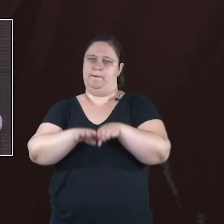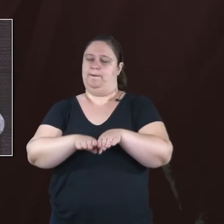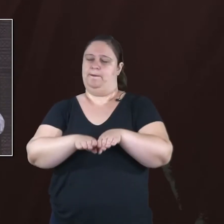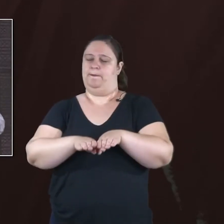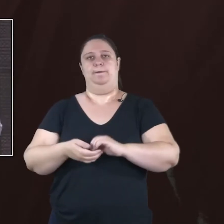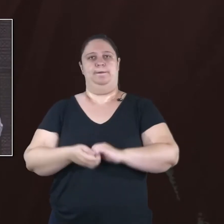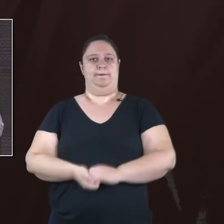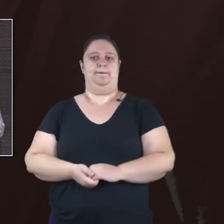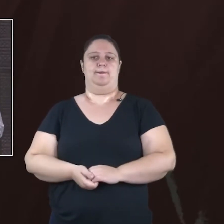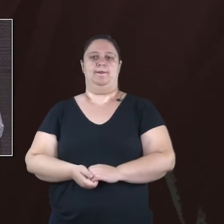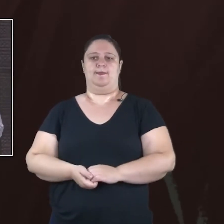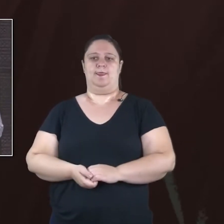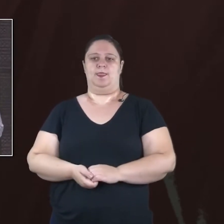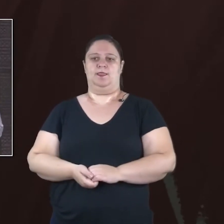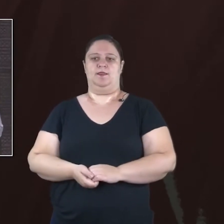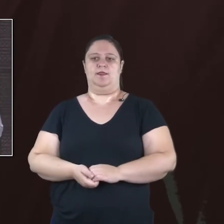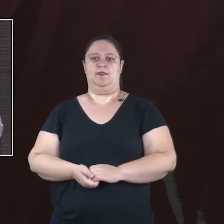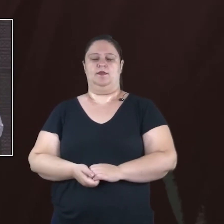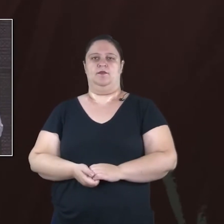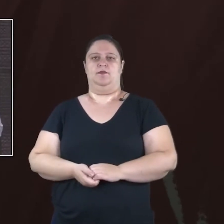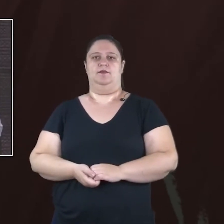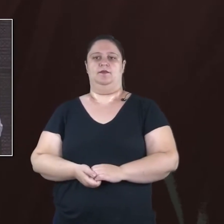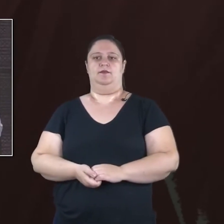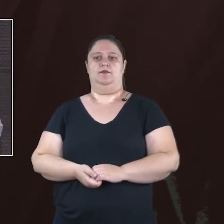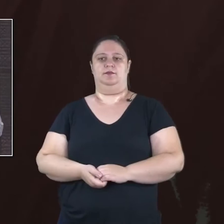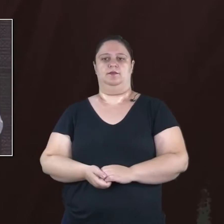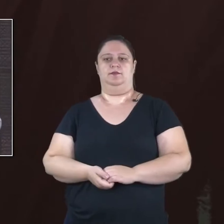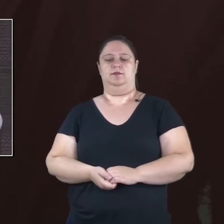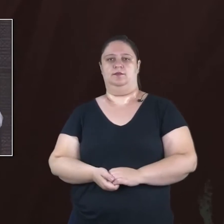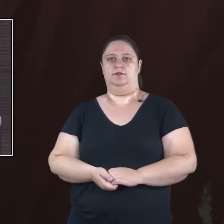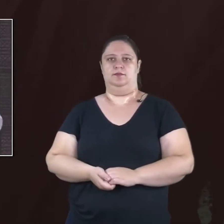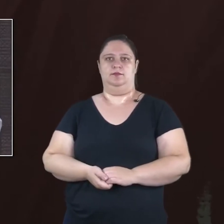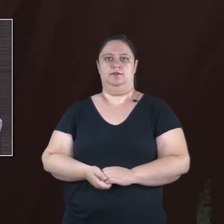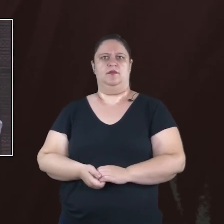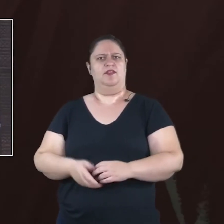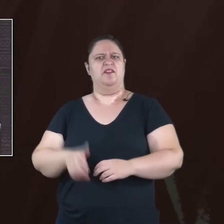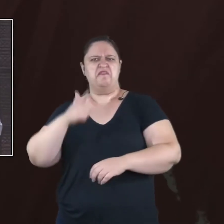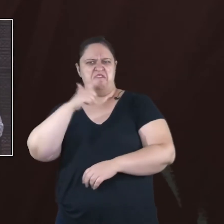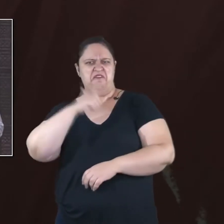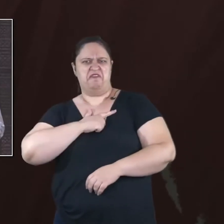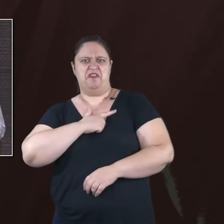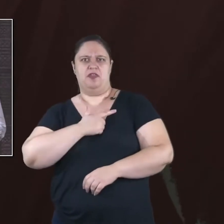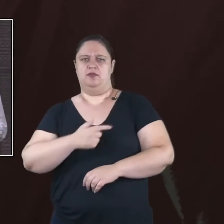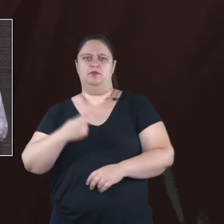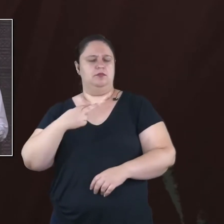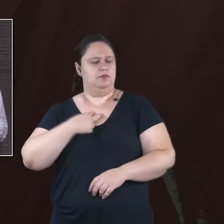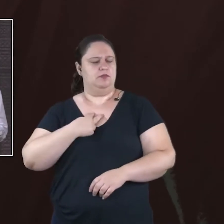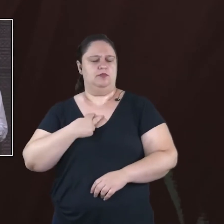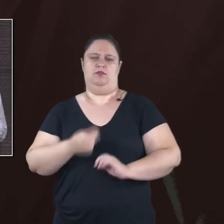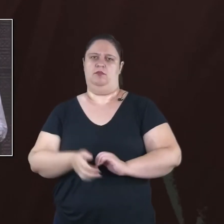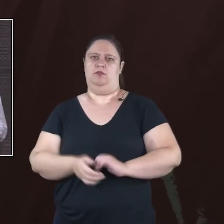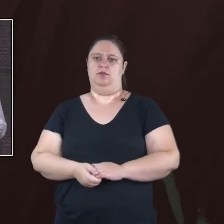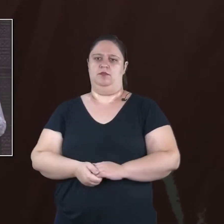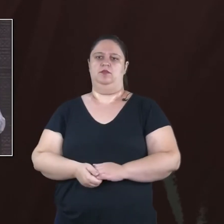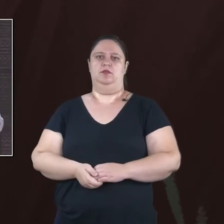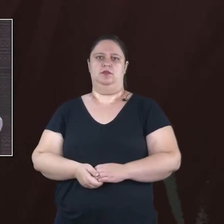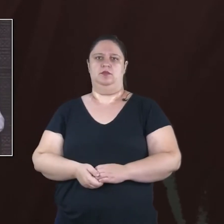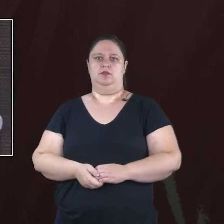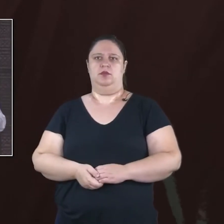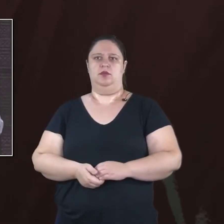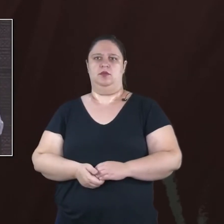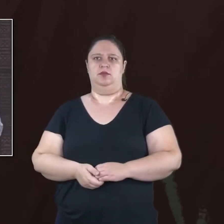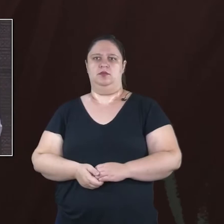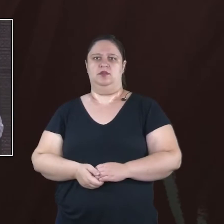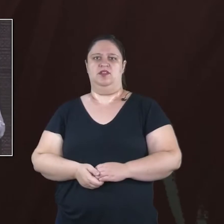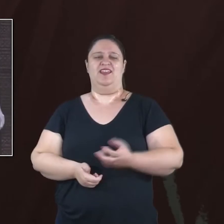possa ficar, receber um pouco de dinheiro. Irmãos, isso é feio. Também jamais andamos buscando glória